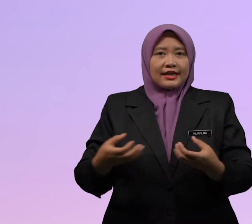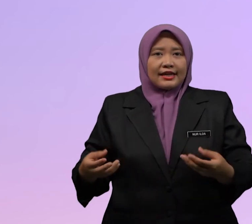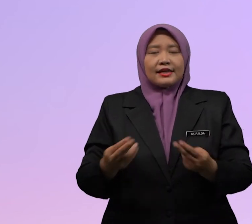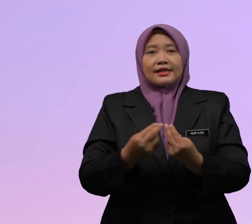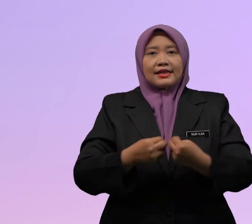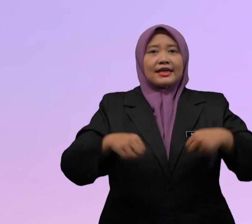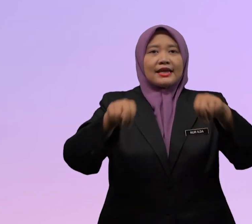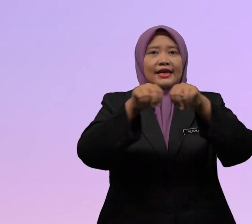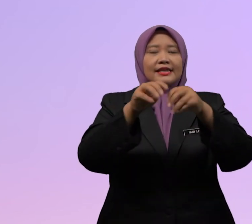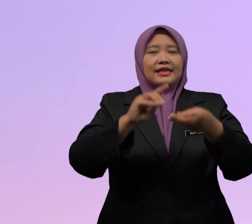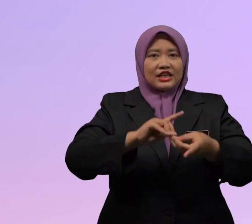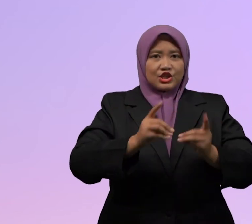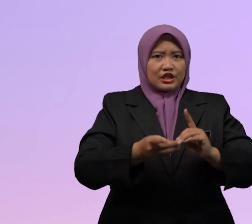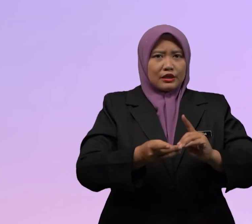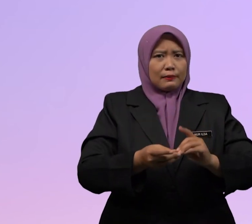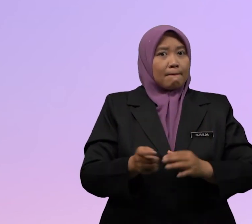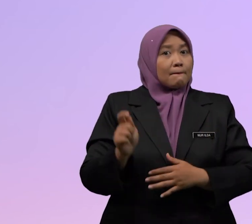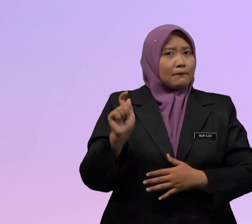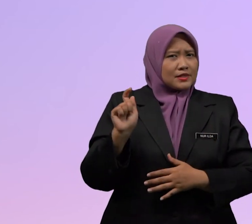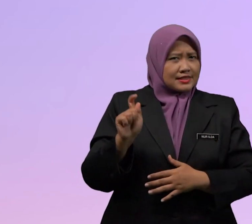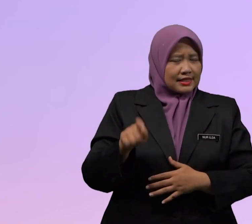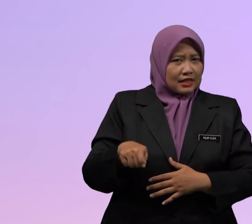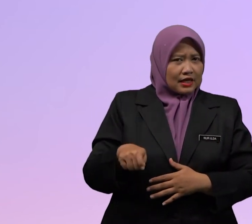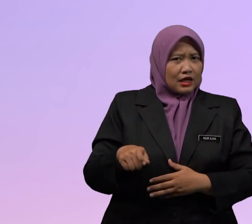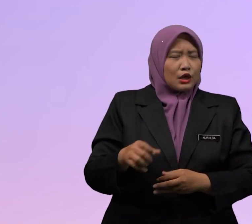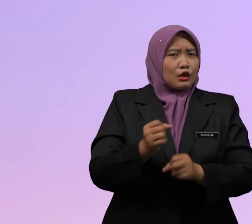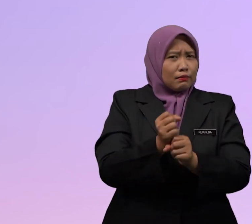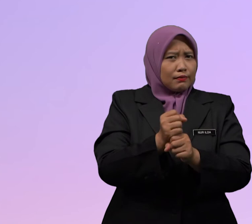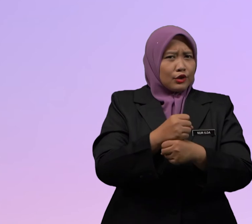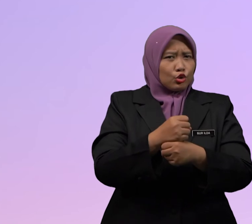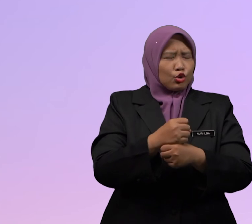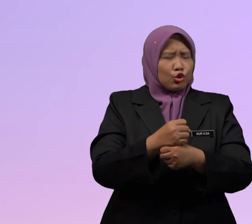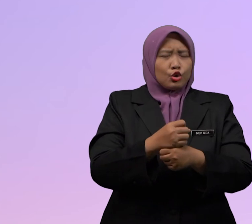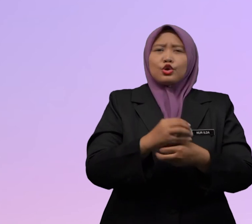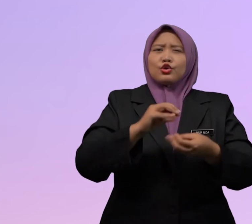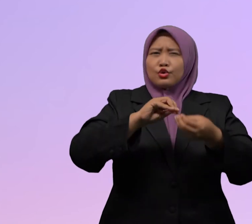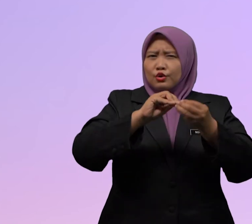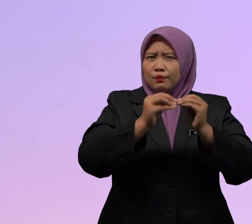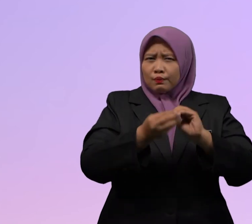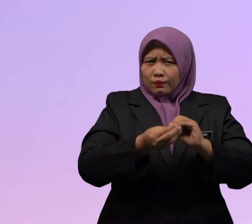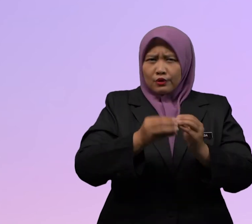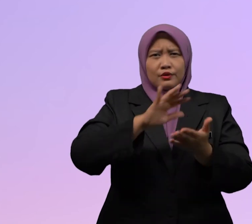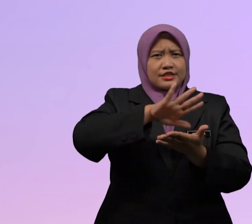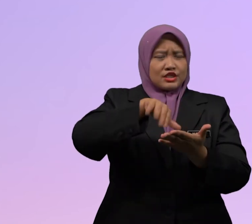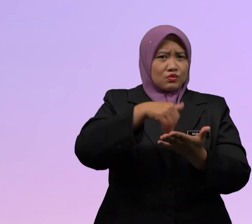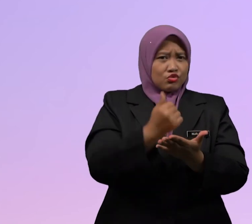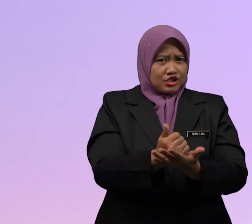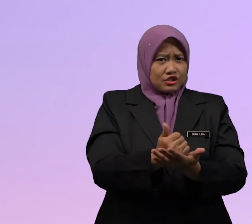cerakin nilai digit mestilah berbentuk nombor kesemuanya.